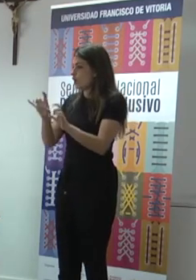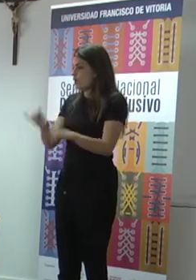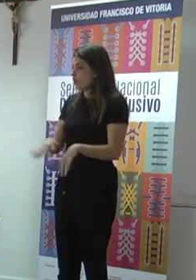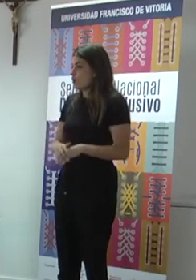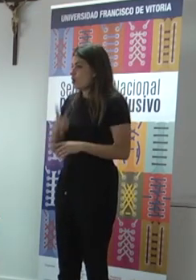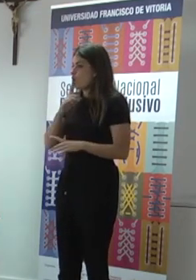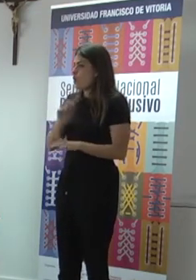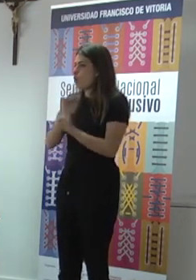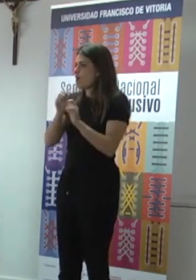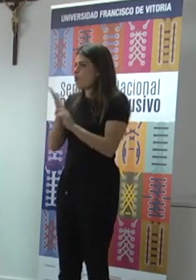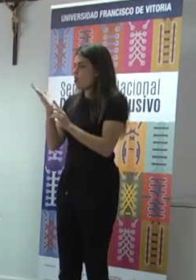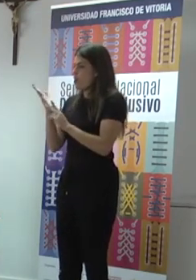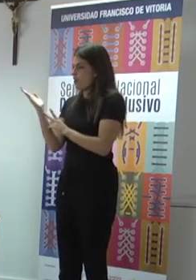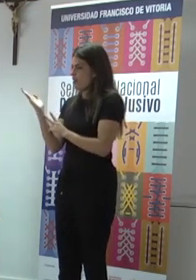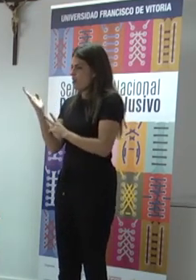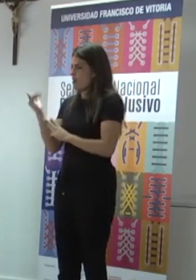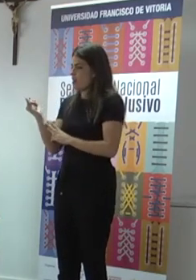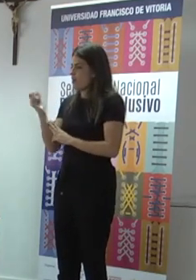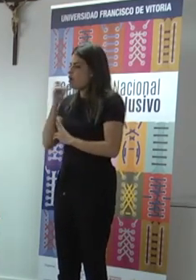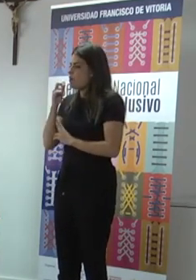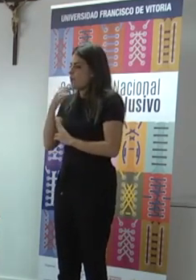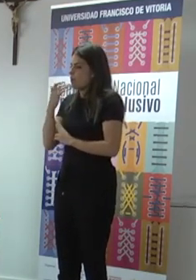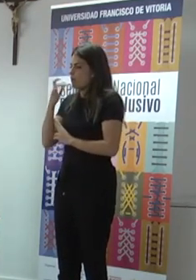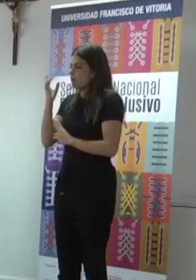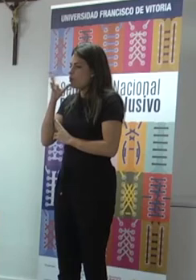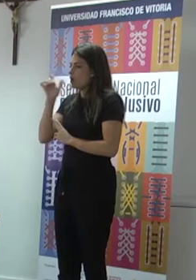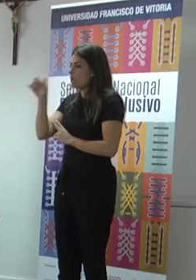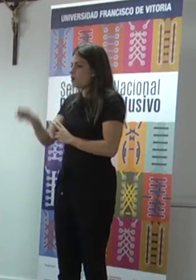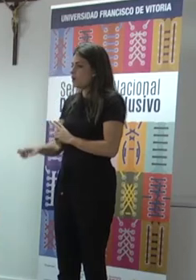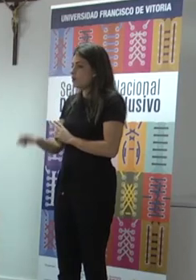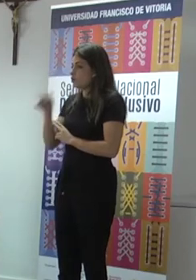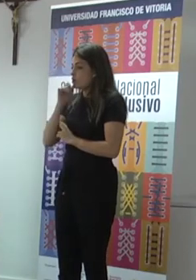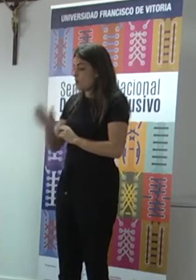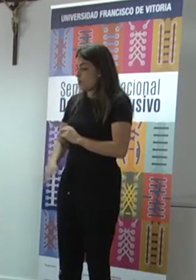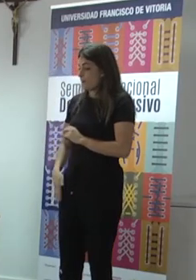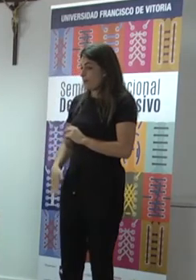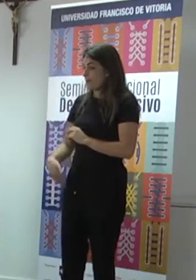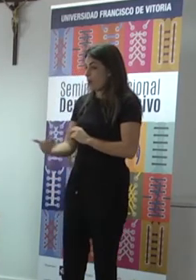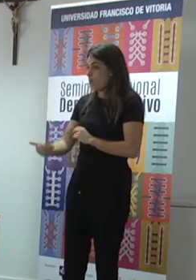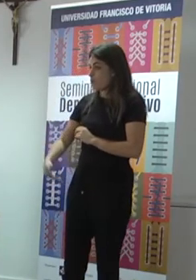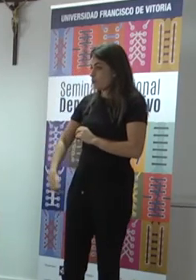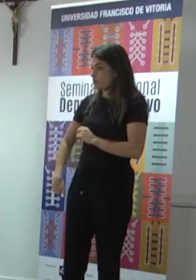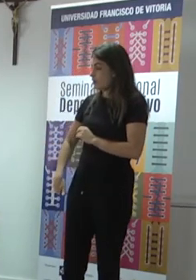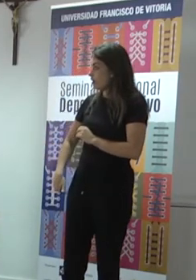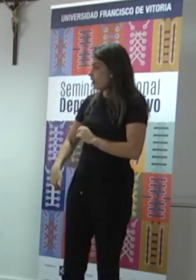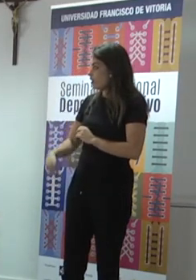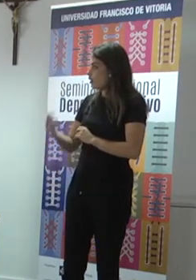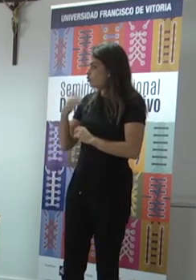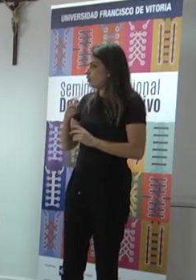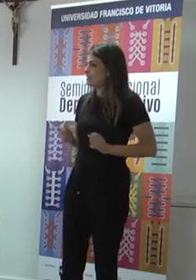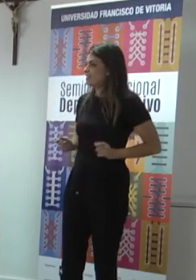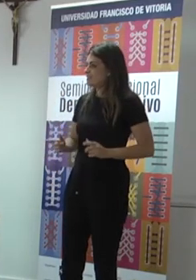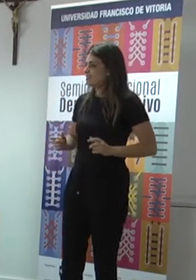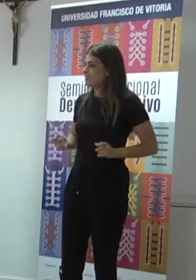Siempre hay una modalidad, por ejemplo, una persona amputada una pierna, como no en tu caso, dice, ¿por qué tengo que jugar en silla al